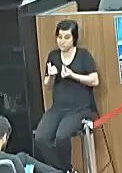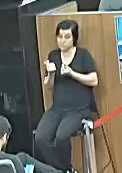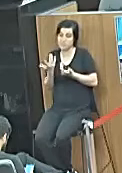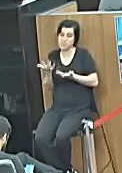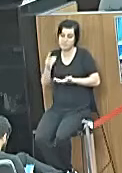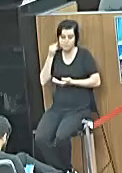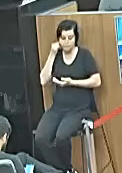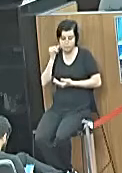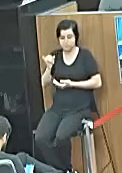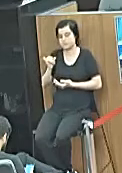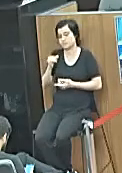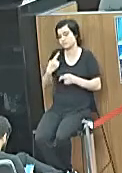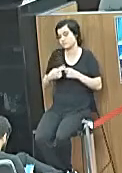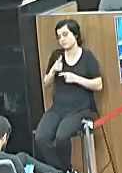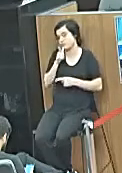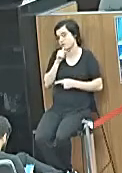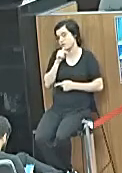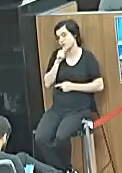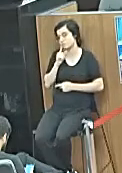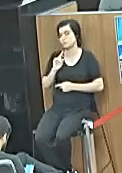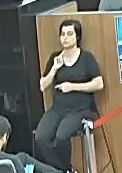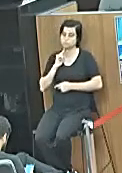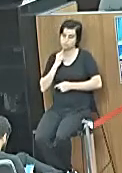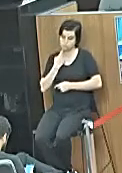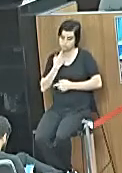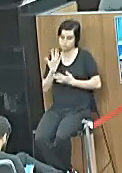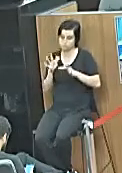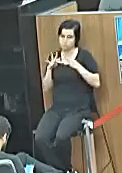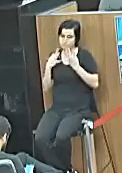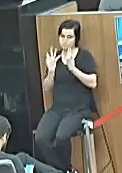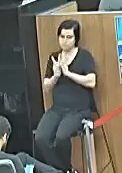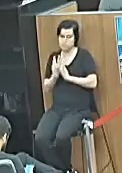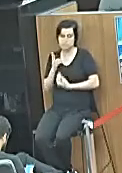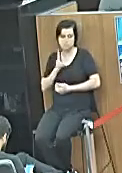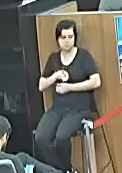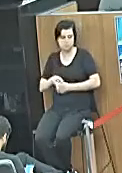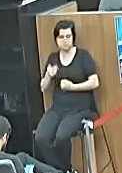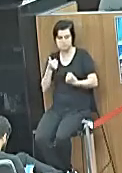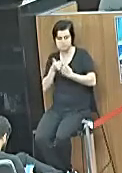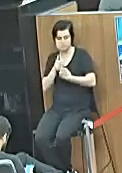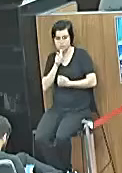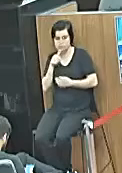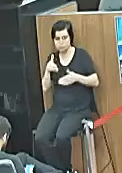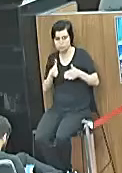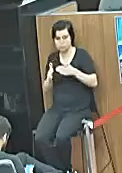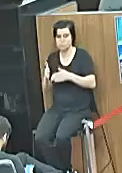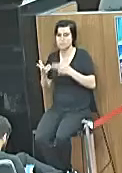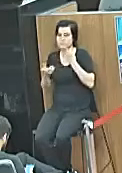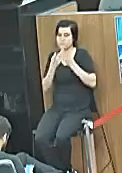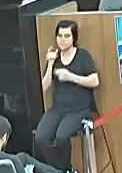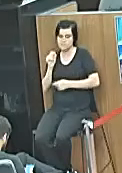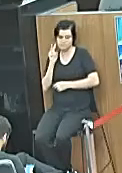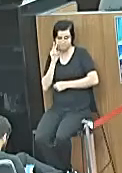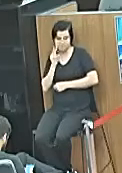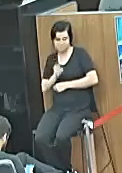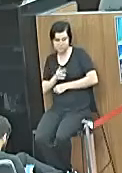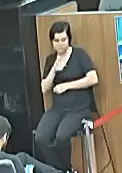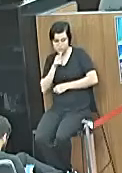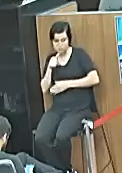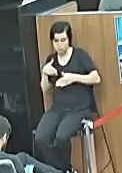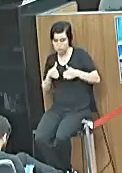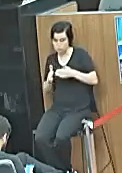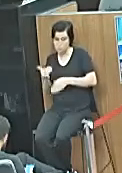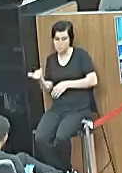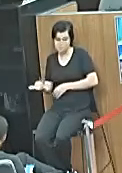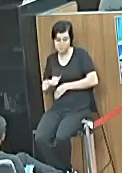prejudicando aqueles que dependem de uma palavra da minha voz da minha família que sempre viveu às margens desse rio é doído de ver que um rio que é